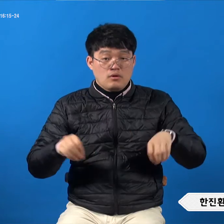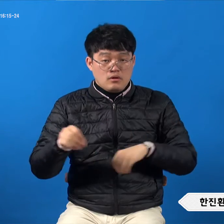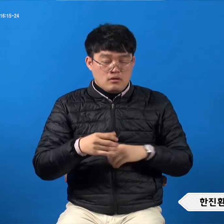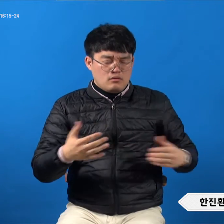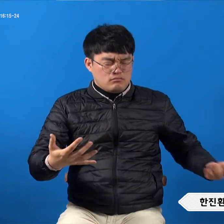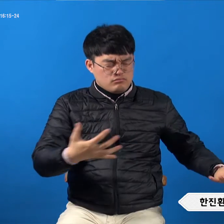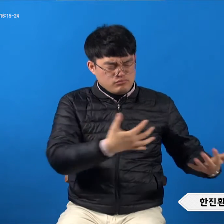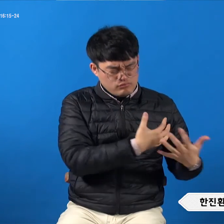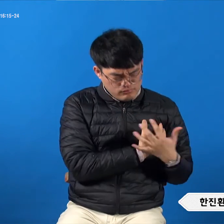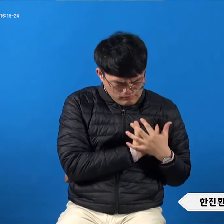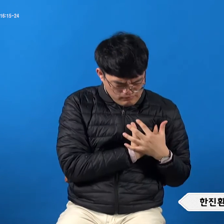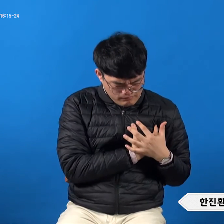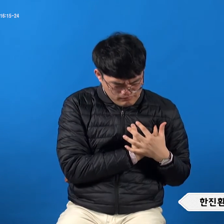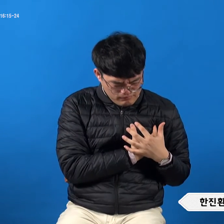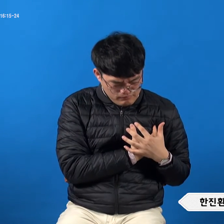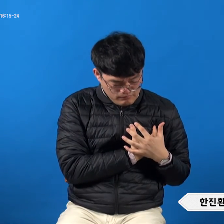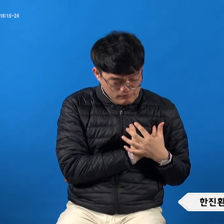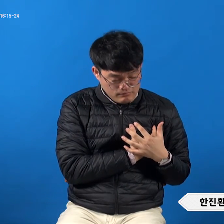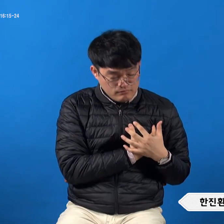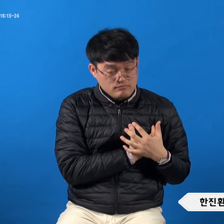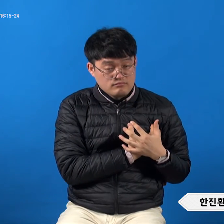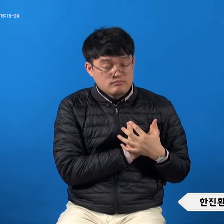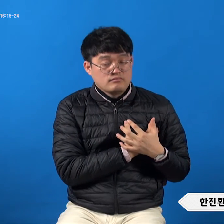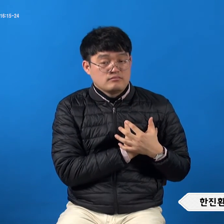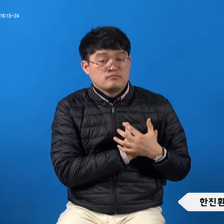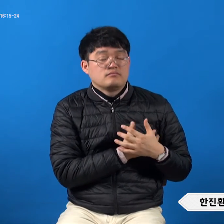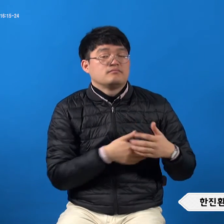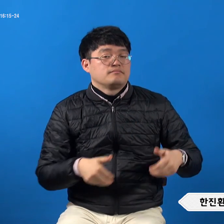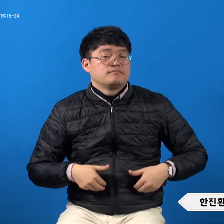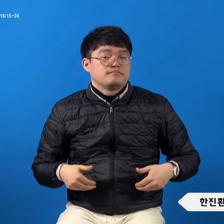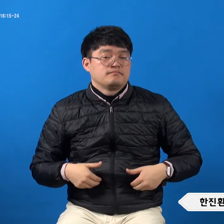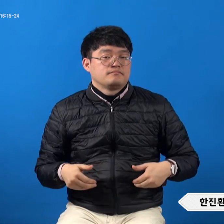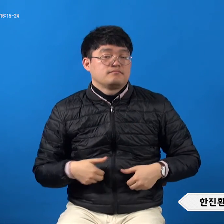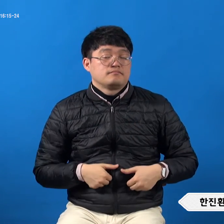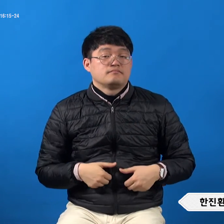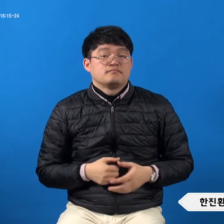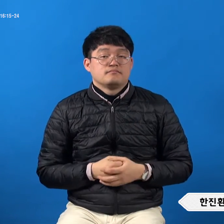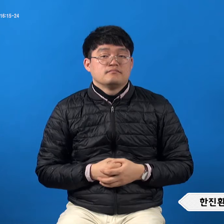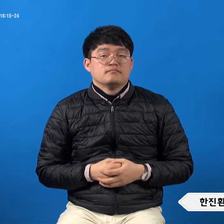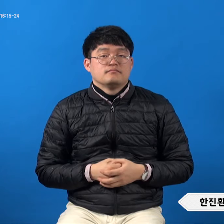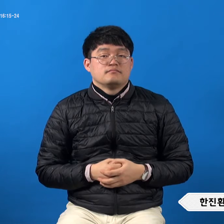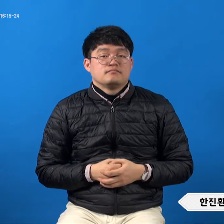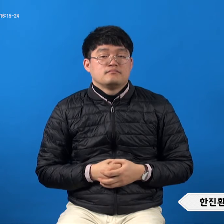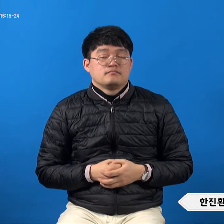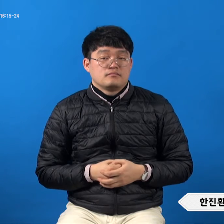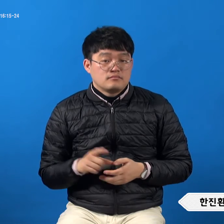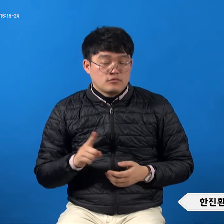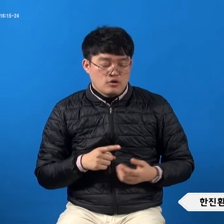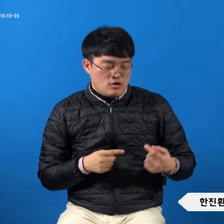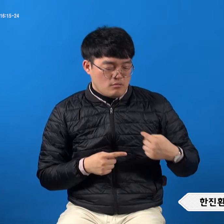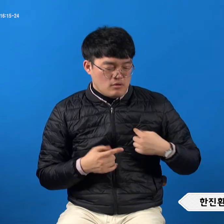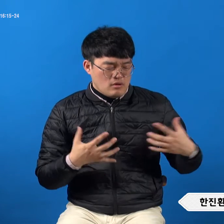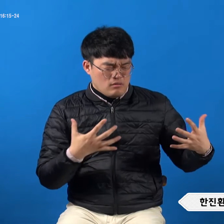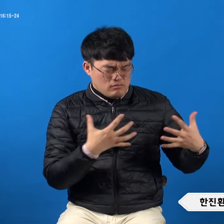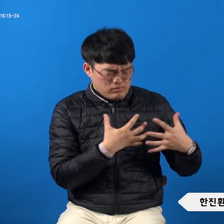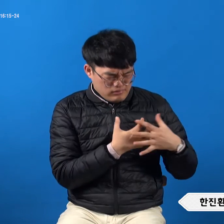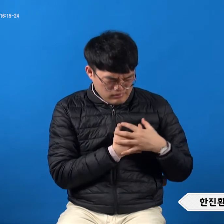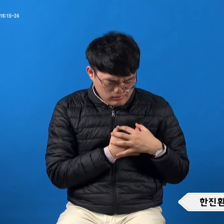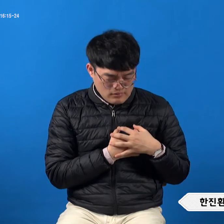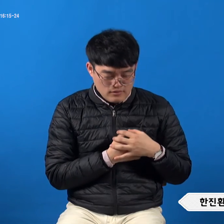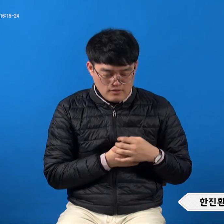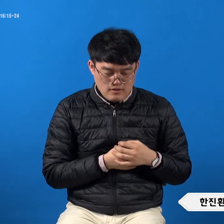품으십시오. 포용하고 품는 것입니다. 그래서 그냥 못을 삭혀버리는